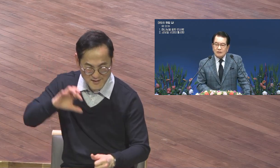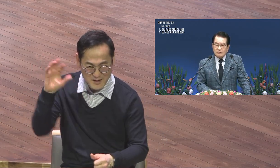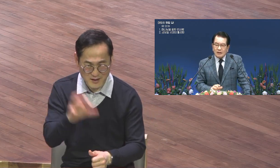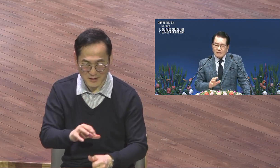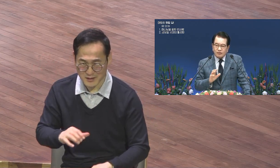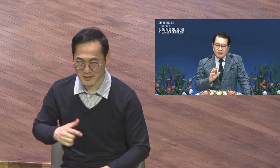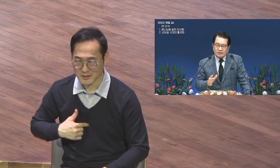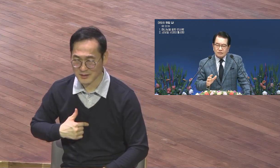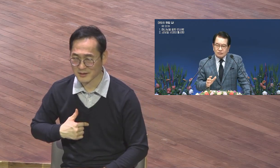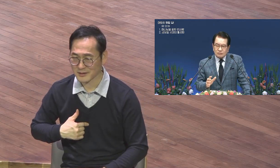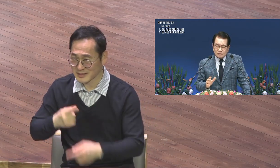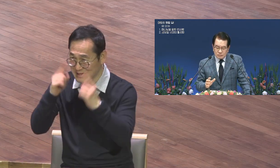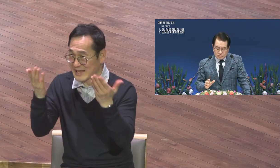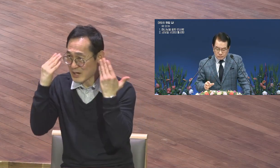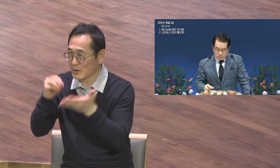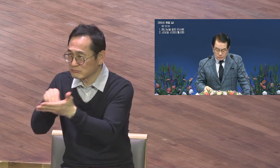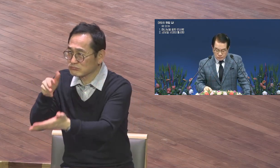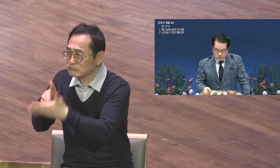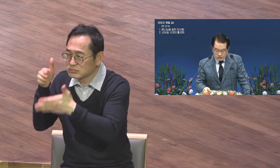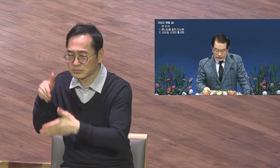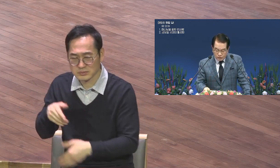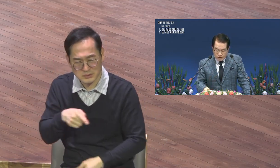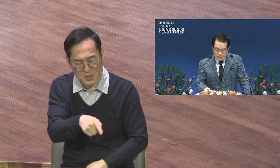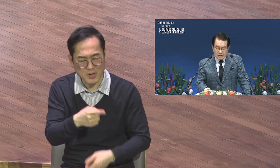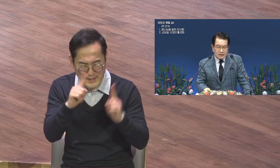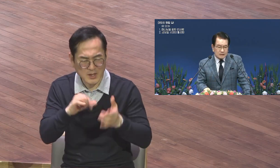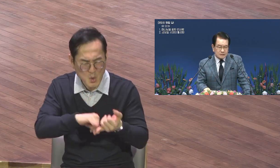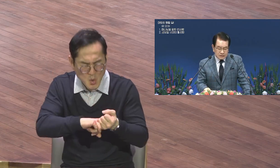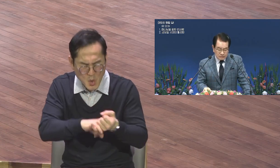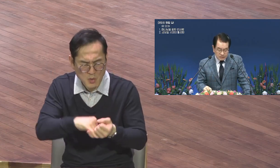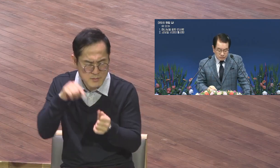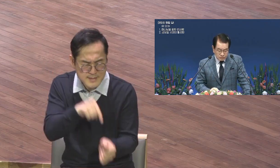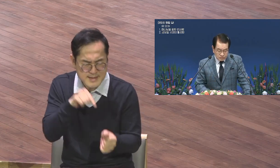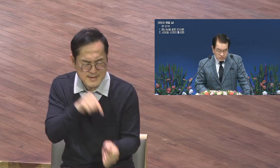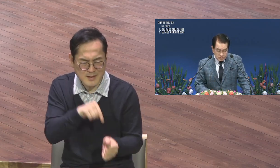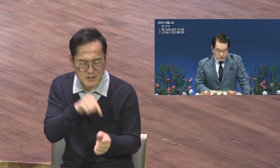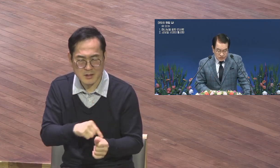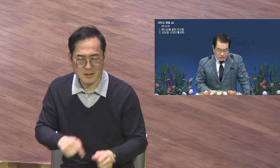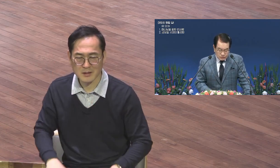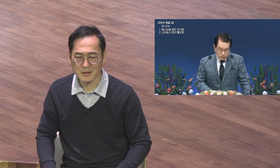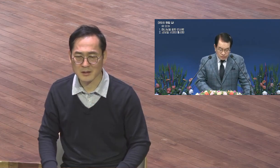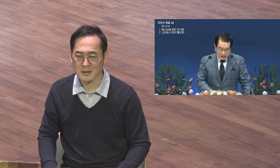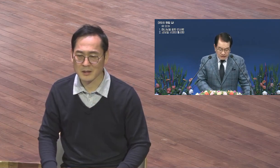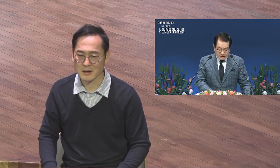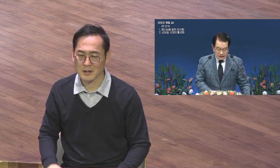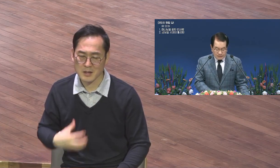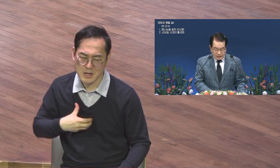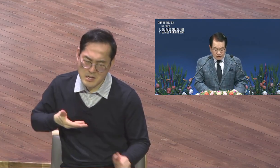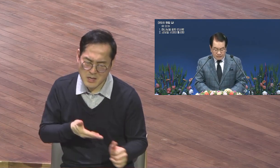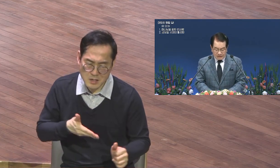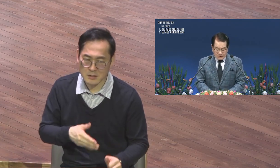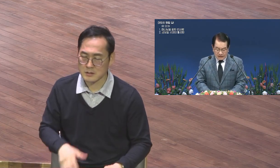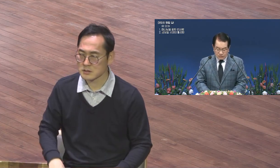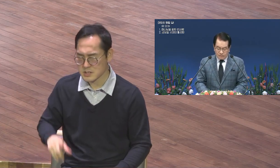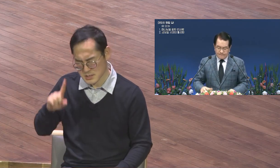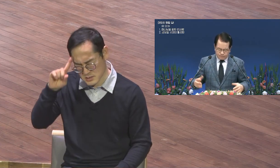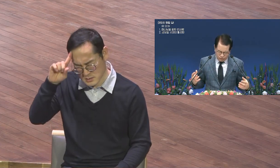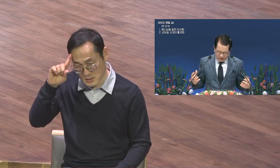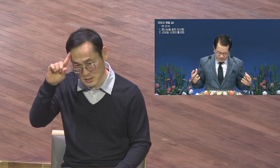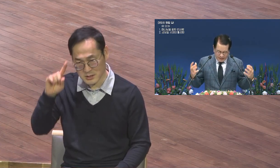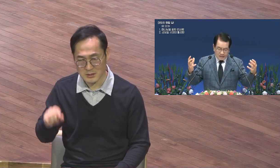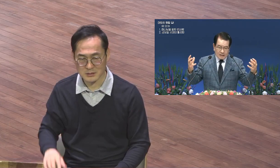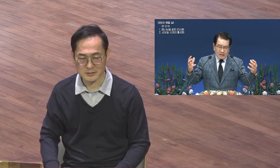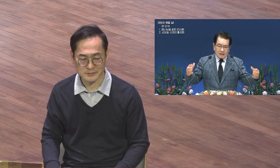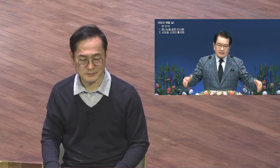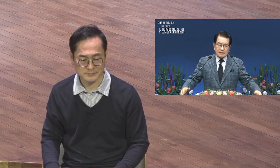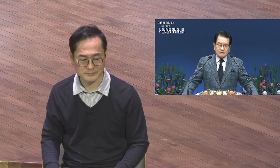대리만족하려고 이런 막 풀에서 쭉 이 다 원인이라 그래요. 결과적으로 조금만 자기 마음과 맞지 않아도